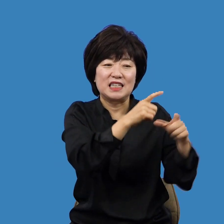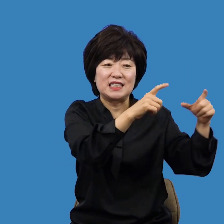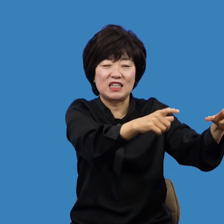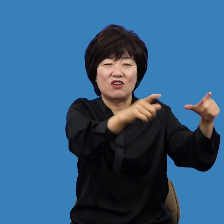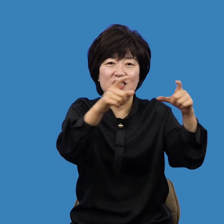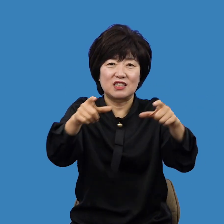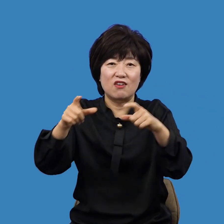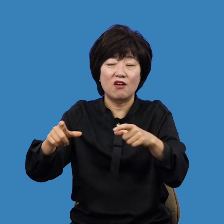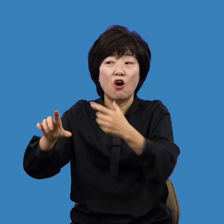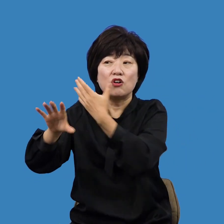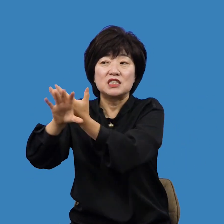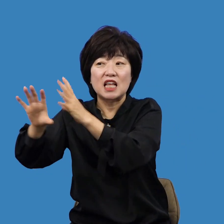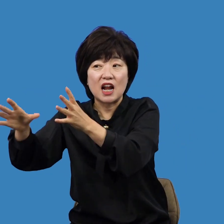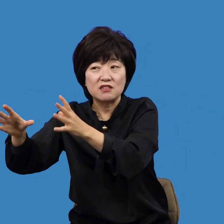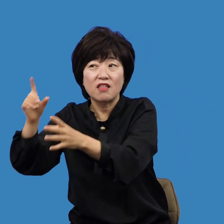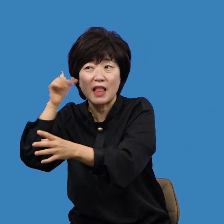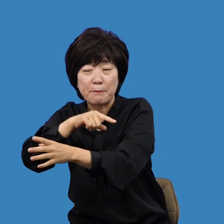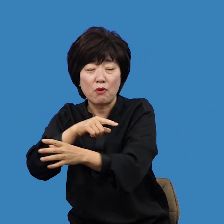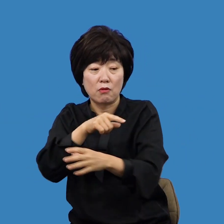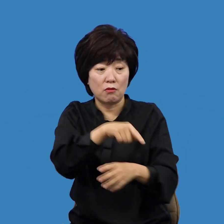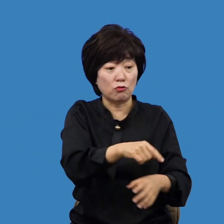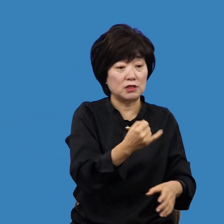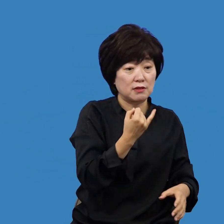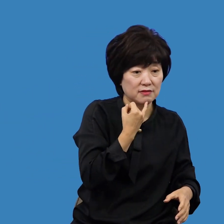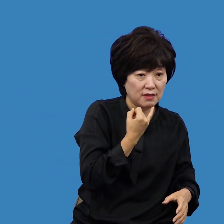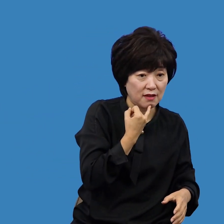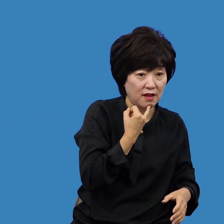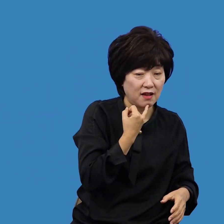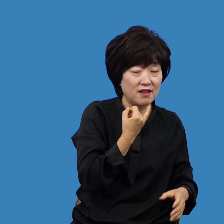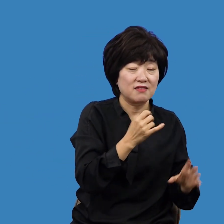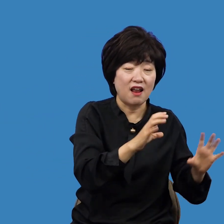바뀝니다. 어느 나라에서 나쁜 거라고 그러는데 이 나라에서는 괜찮은 거라고 얘기하지.